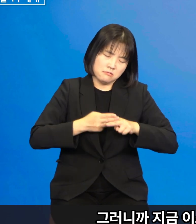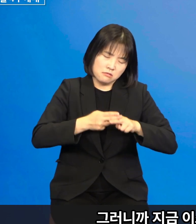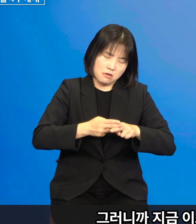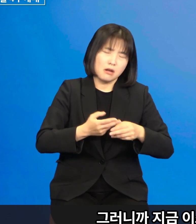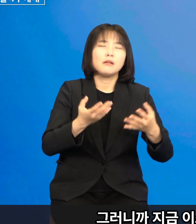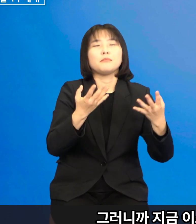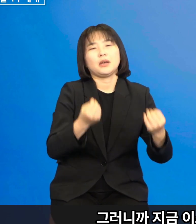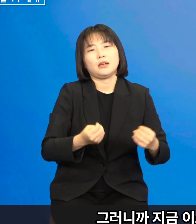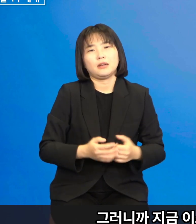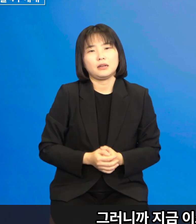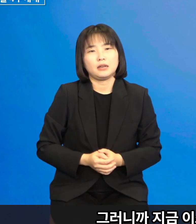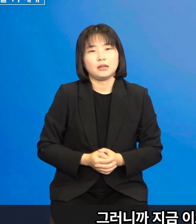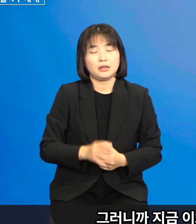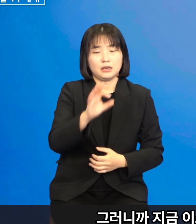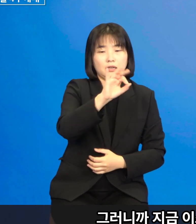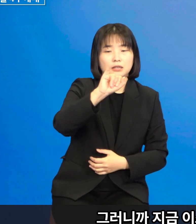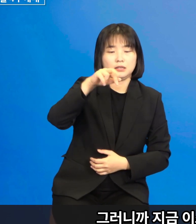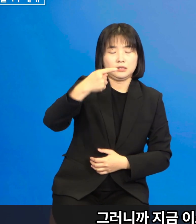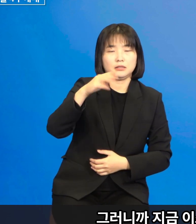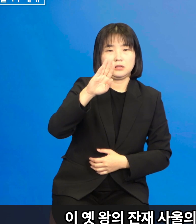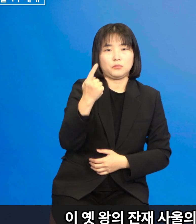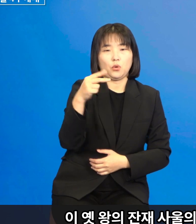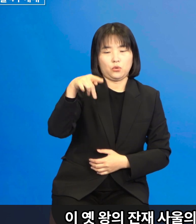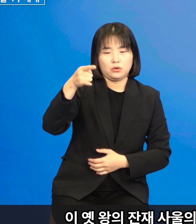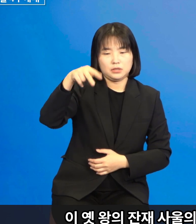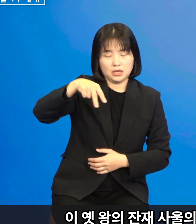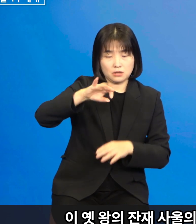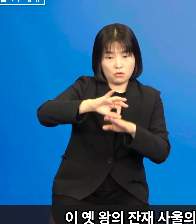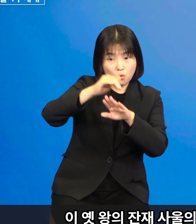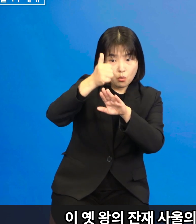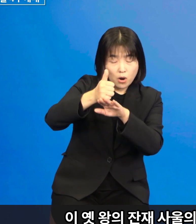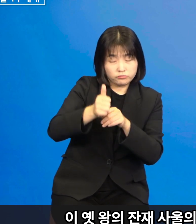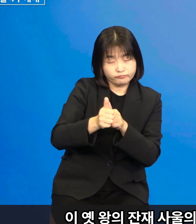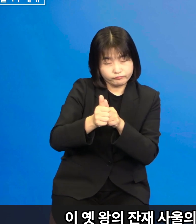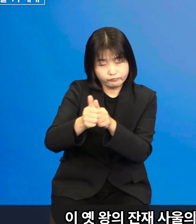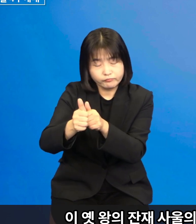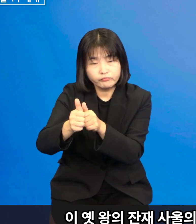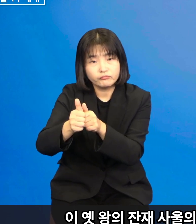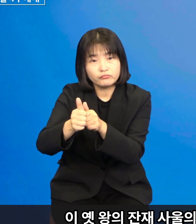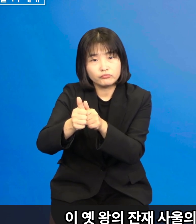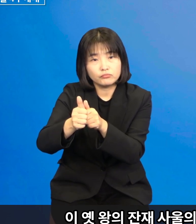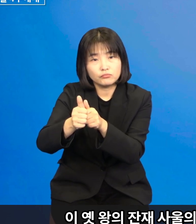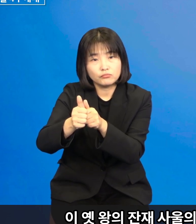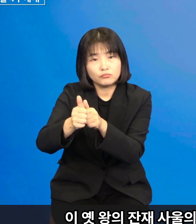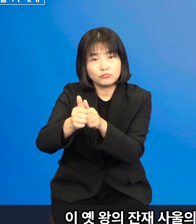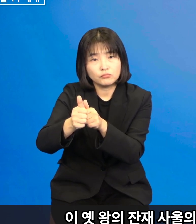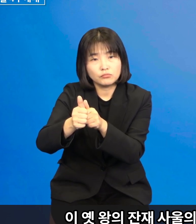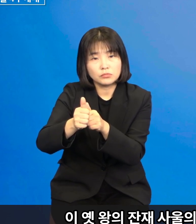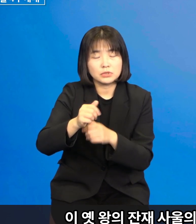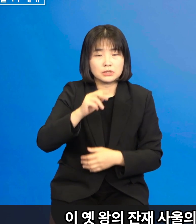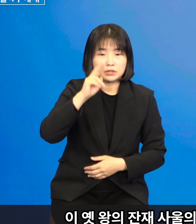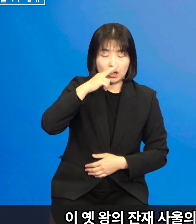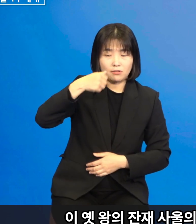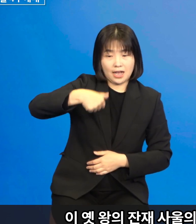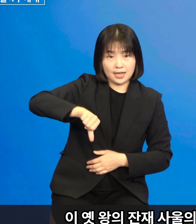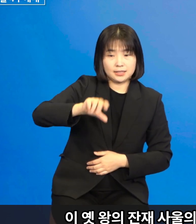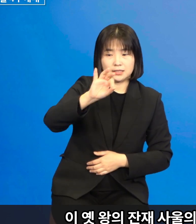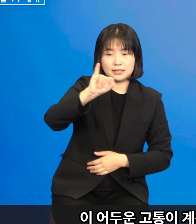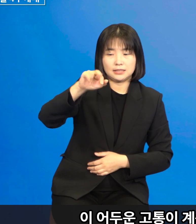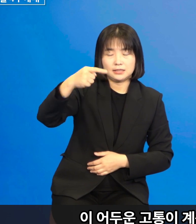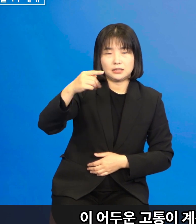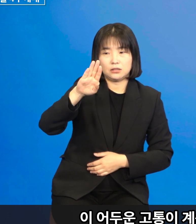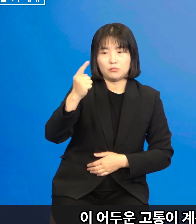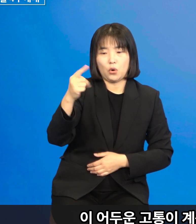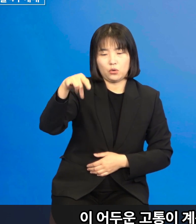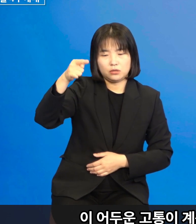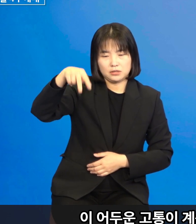그러니까 지금 이스보셋을 왕으로 따르는 이 옛 왕의 잔재 사울의 아들 이스보셋을 따름으로써